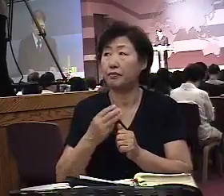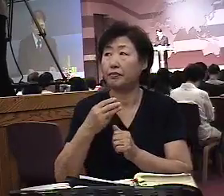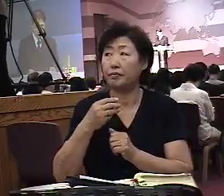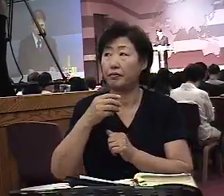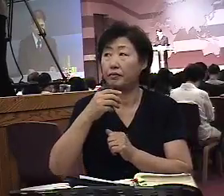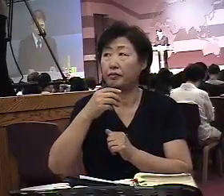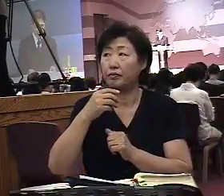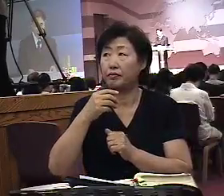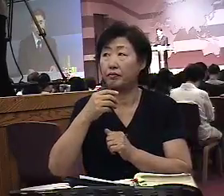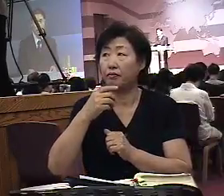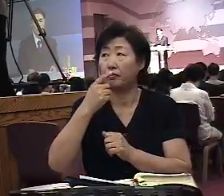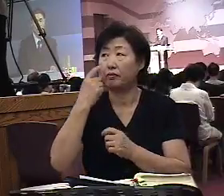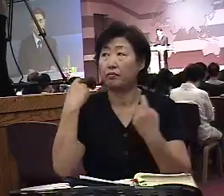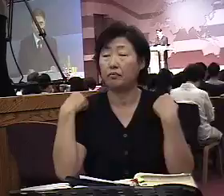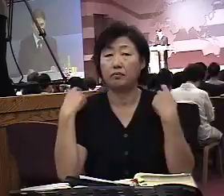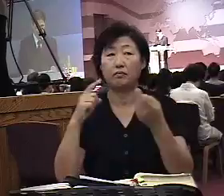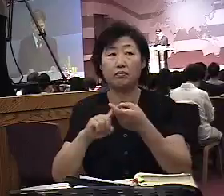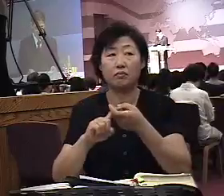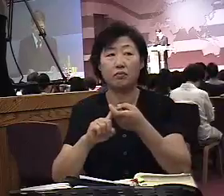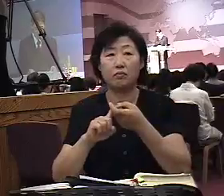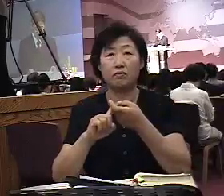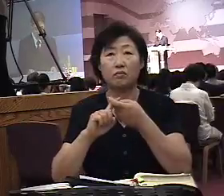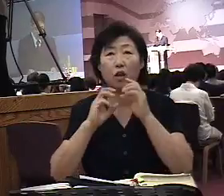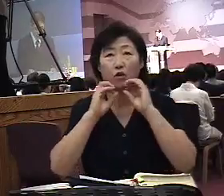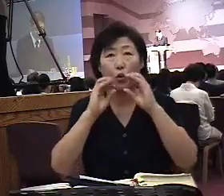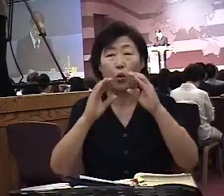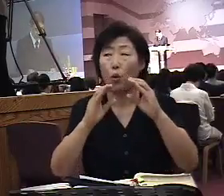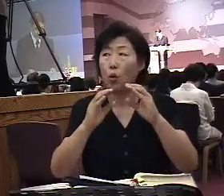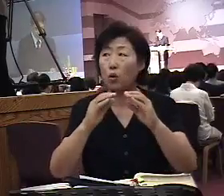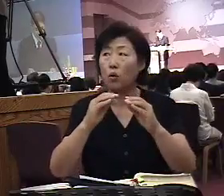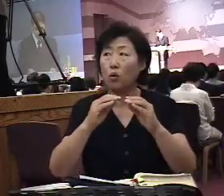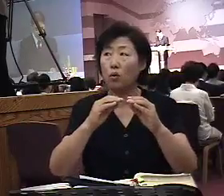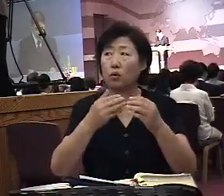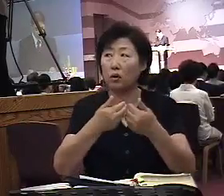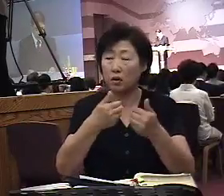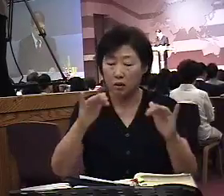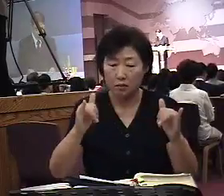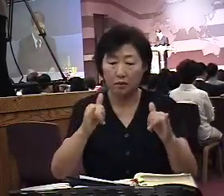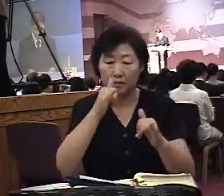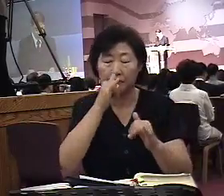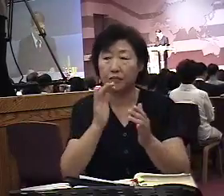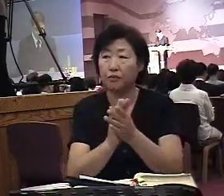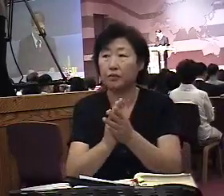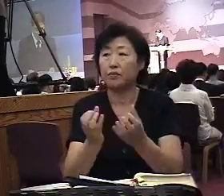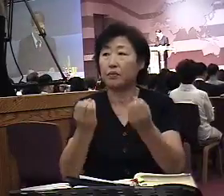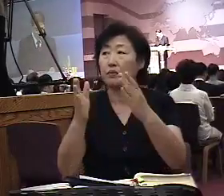16일 토요일에 진행되기 때문에 9일에 모입니다. 축하드릴 가정이 있습니다.